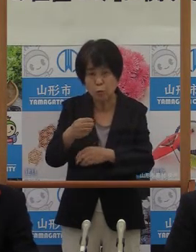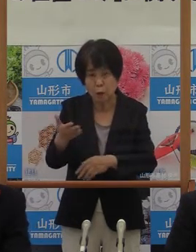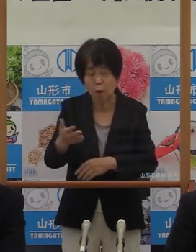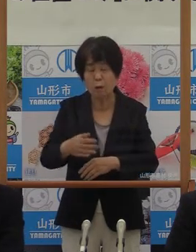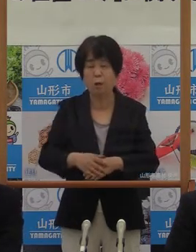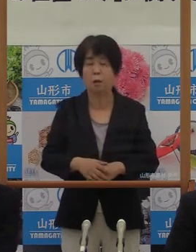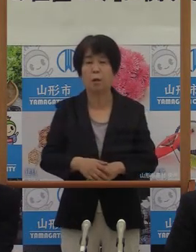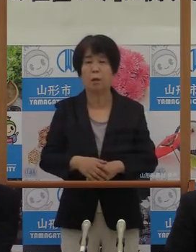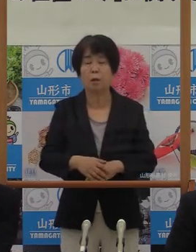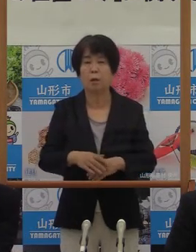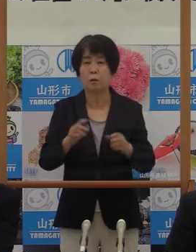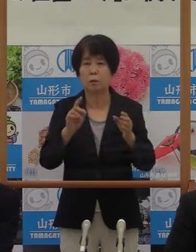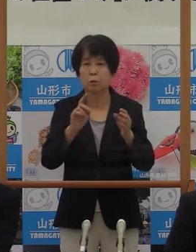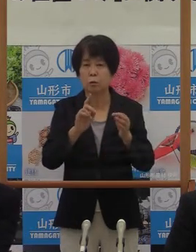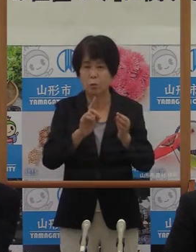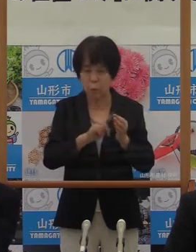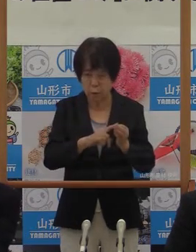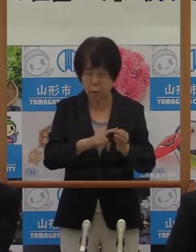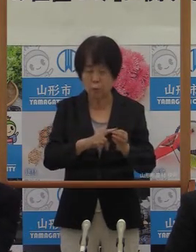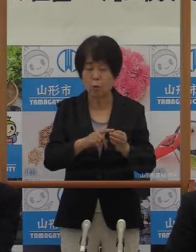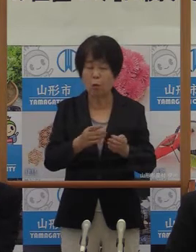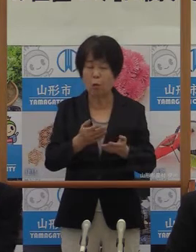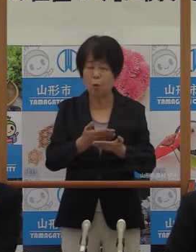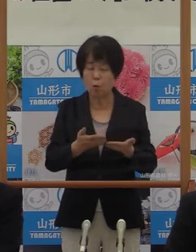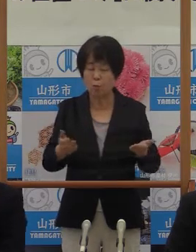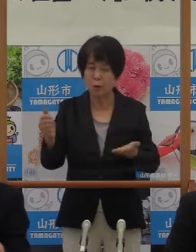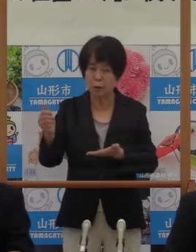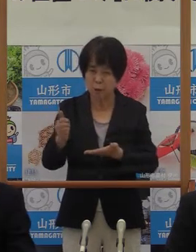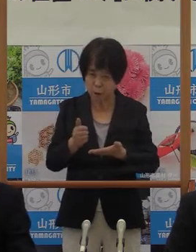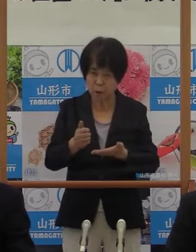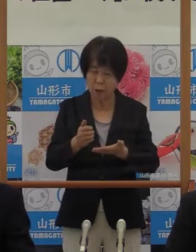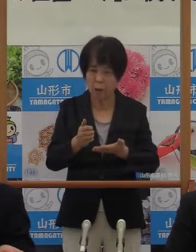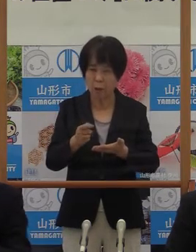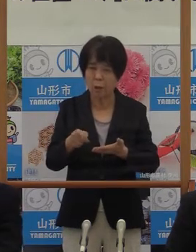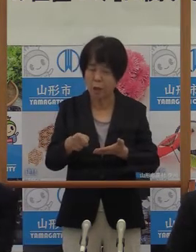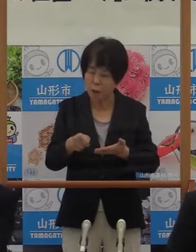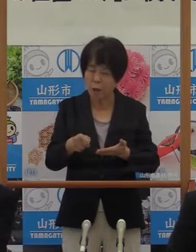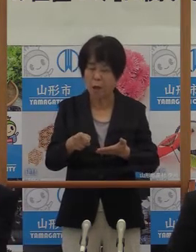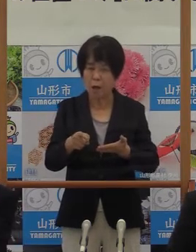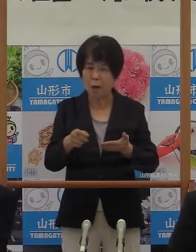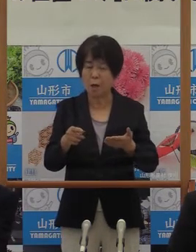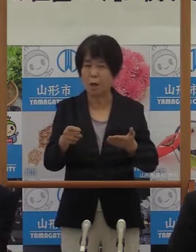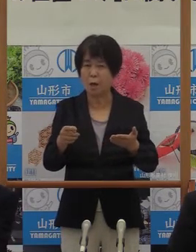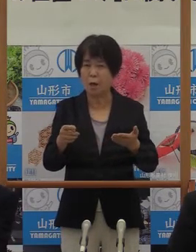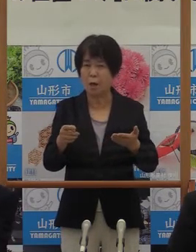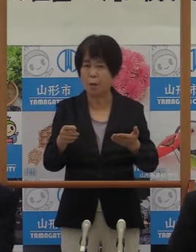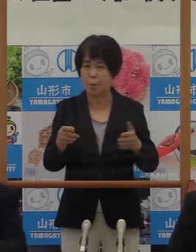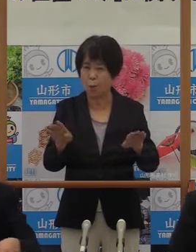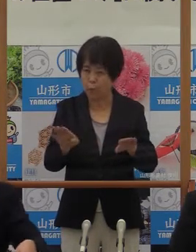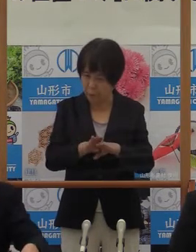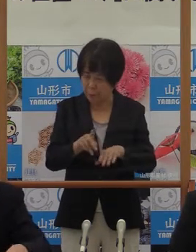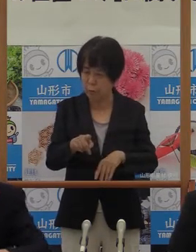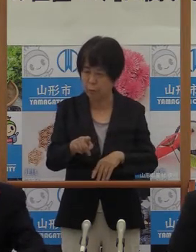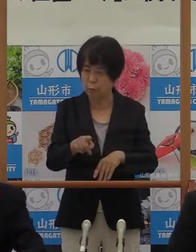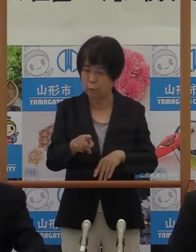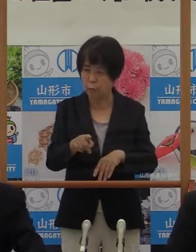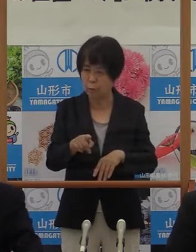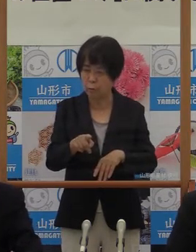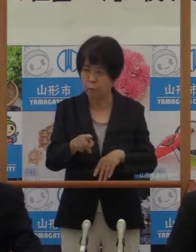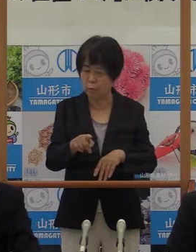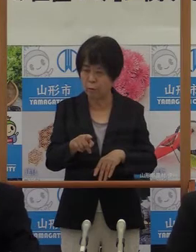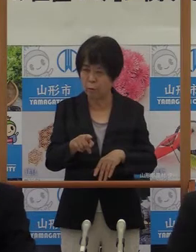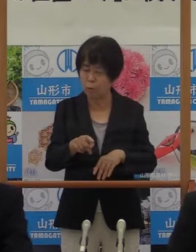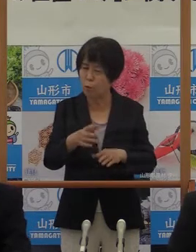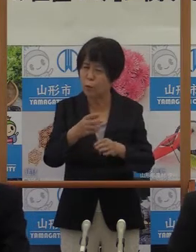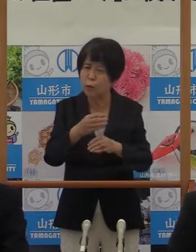ね。それと料亭としての営業は終了すると、市長先ほどおっしゃいましたが、これは正確には